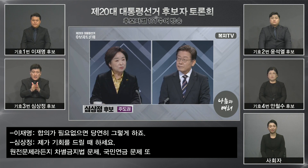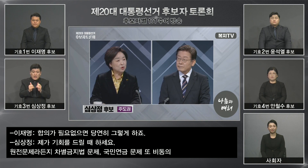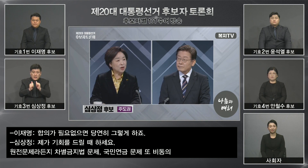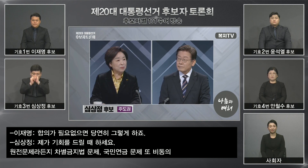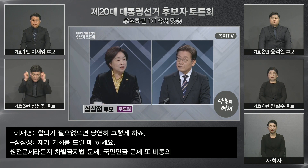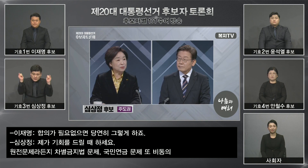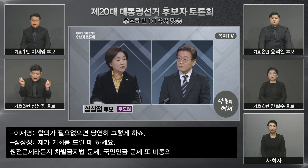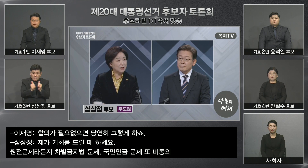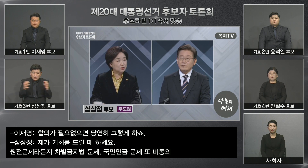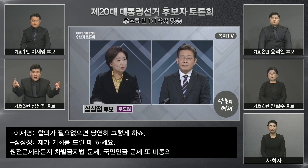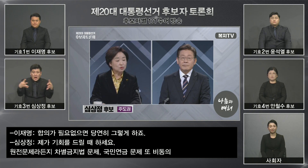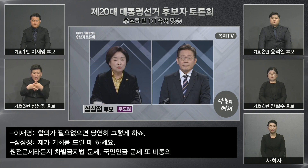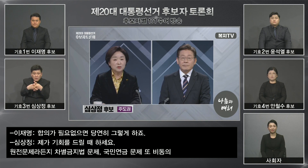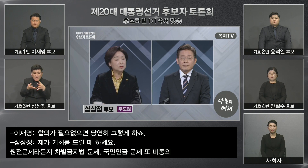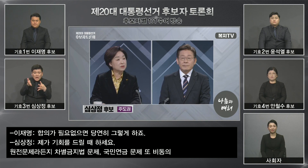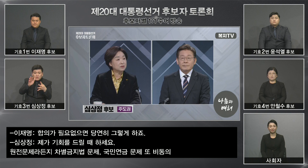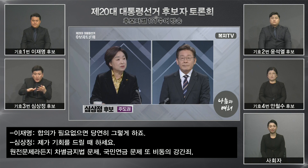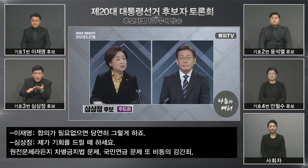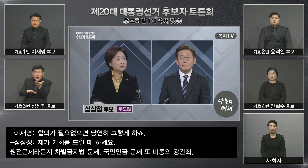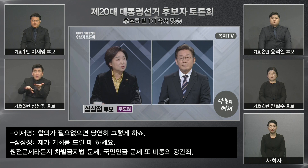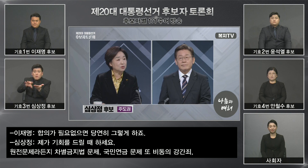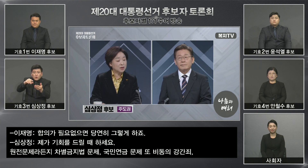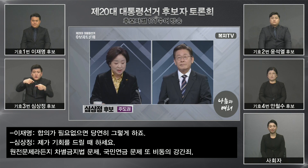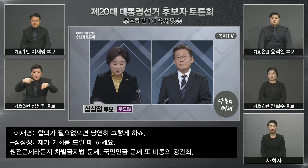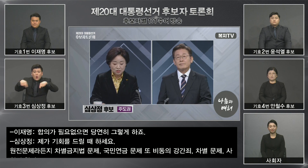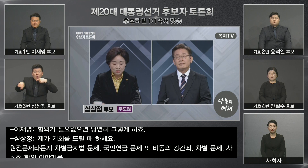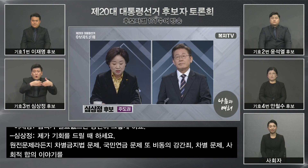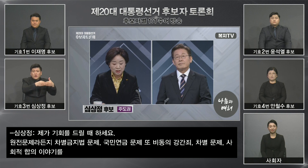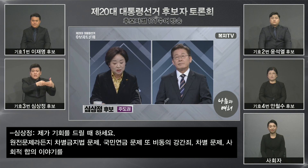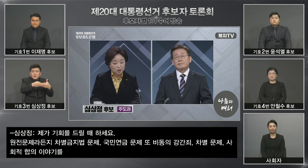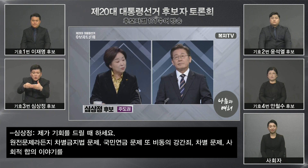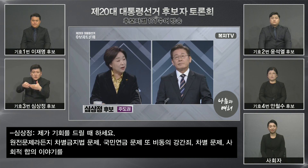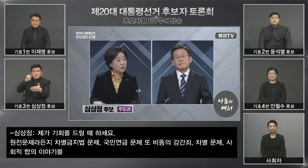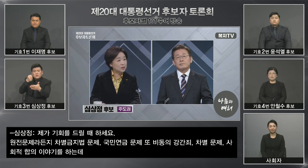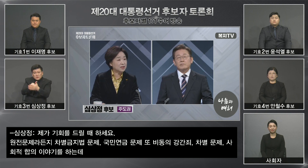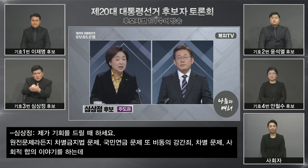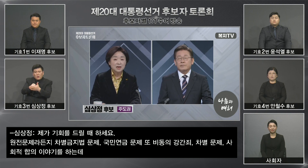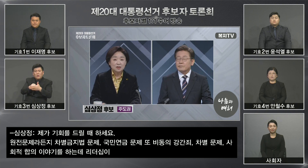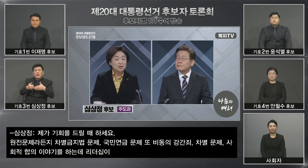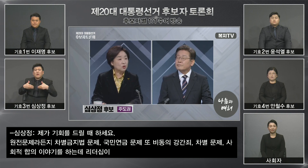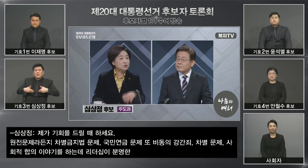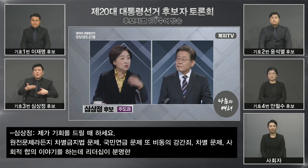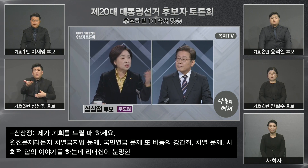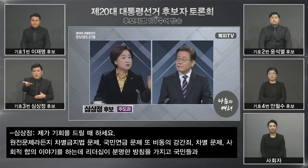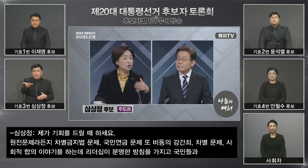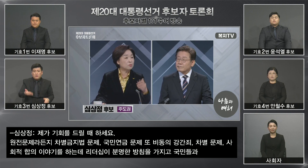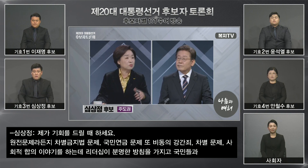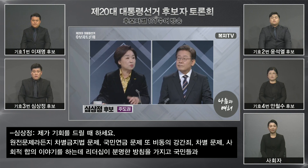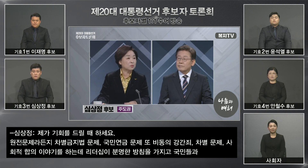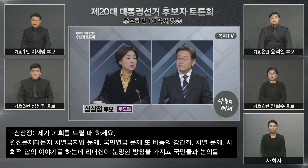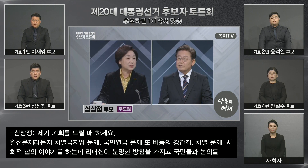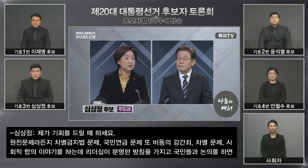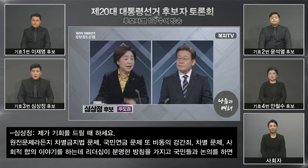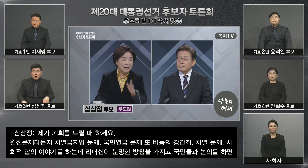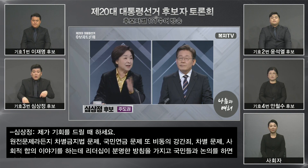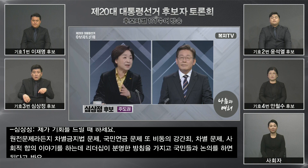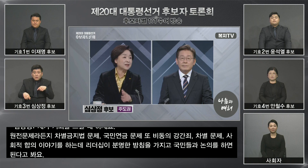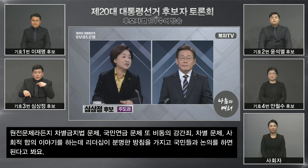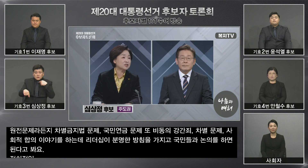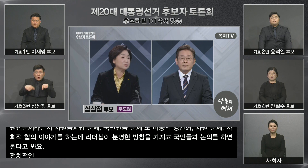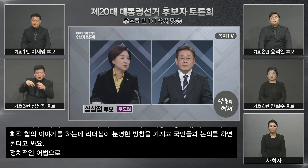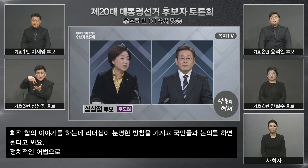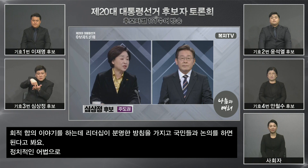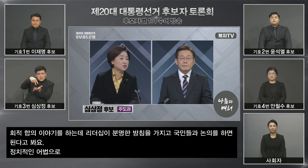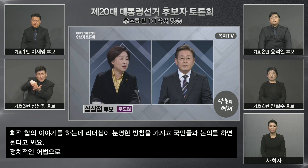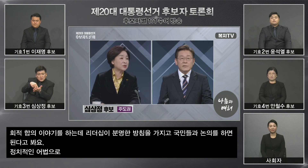리더십이 분명한 방침을 가지고 국민들과 논의를 하는 것이 돼야 된다고 봐요. 그러니까 이 정치적인 어법으로 보면 이제 다 안